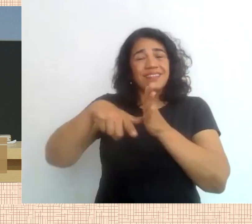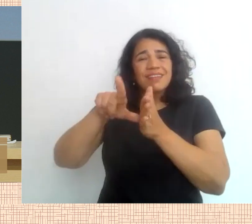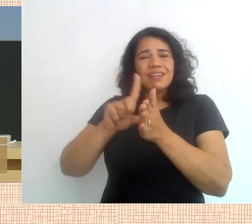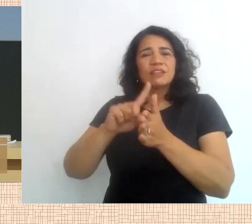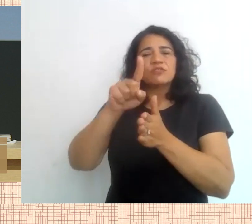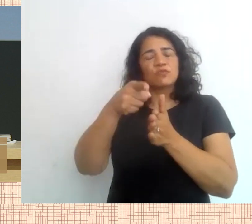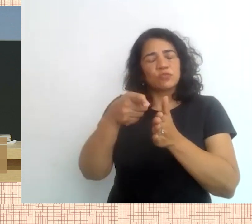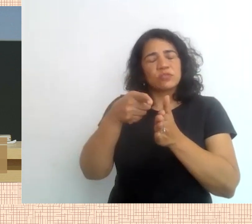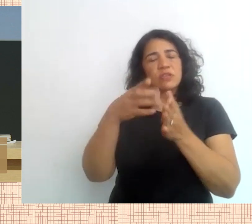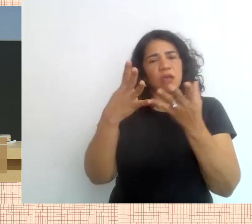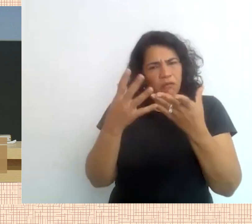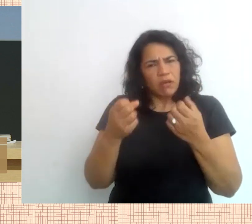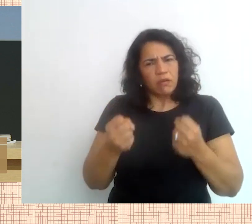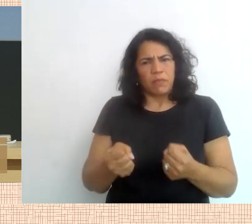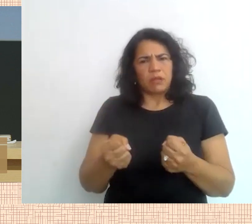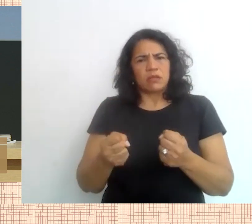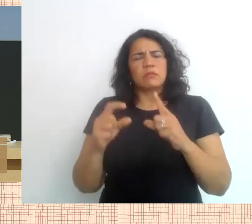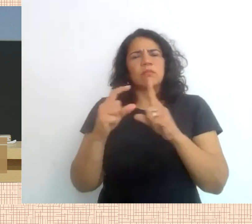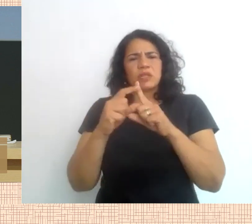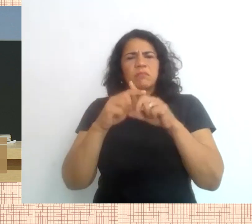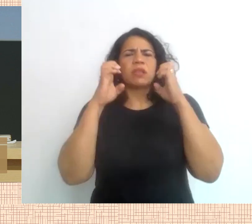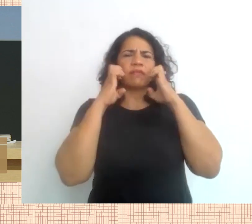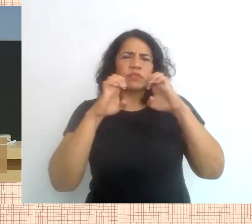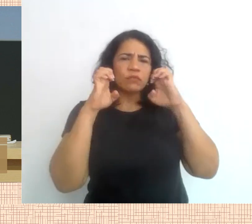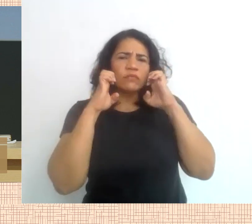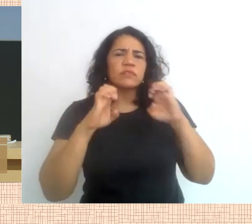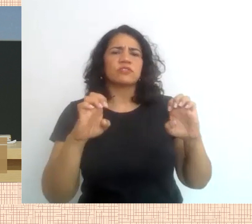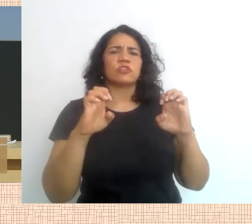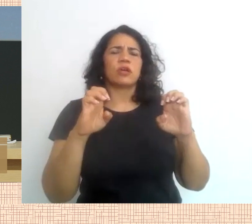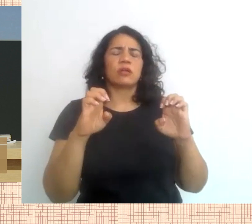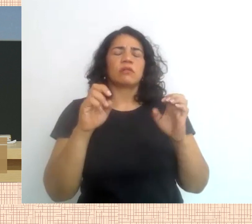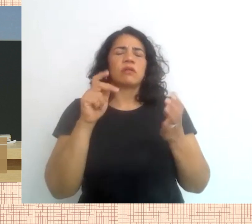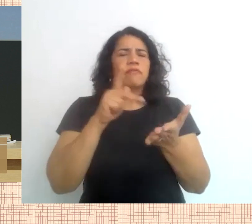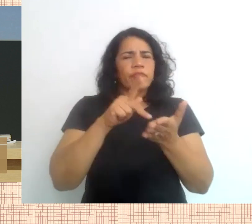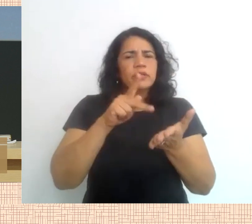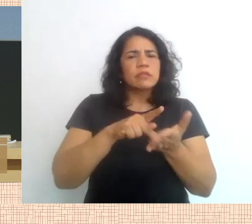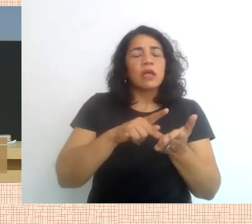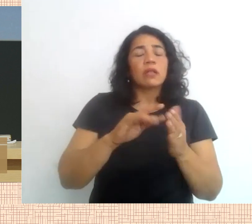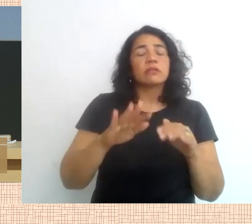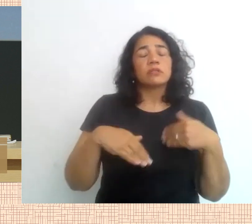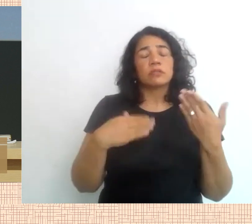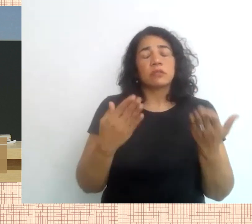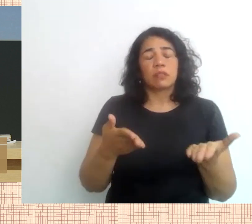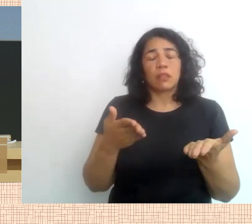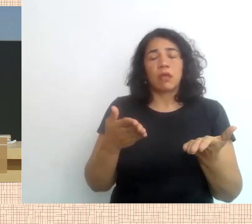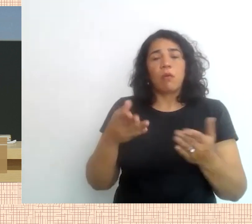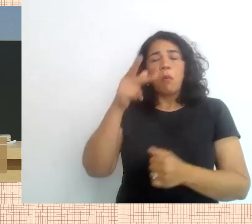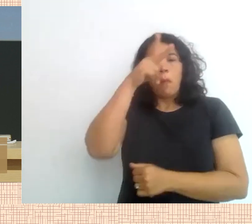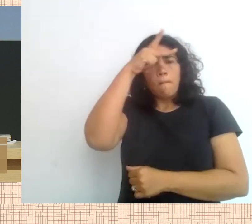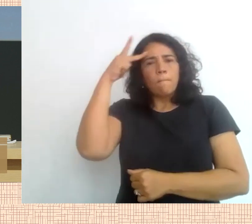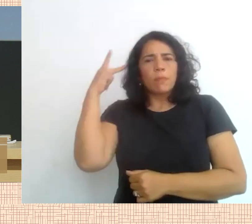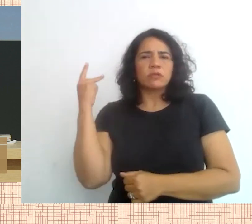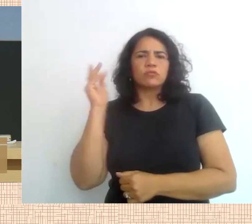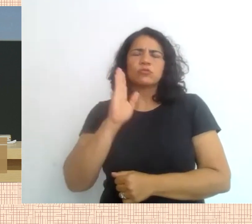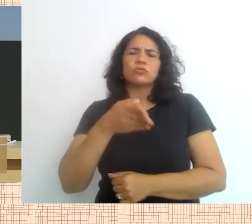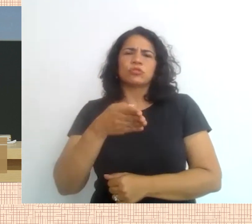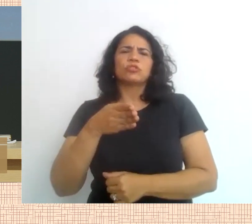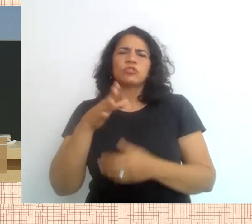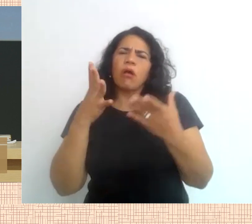da verdade do Evangelho. Então aqueles que ouviram a palavra da verdade do Evangelho e creram, esses